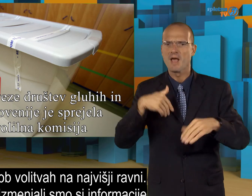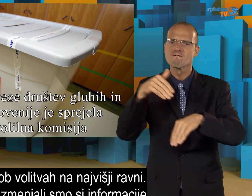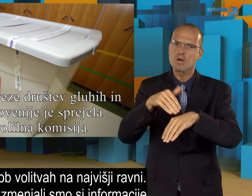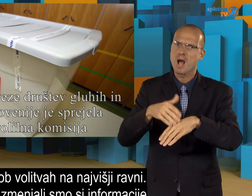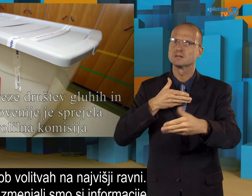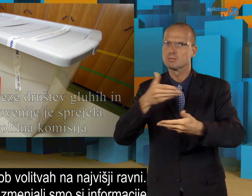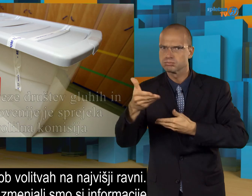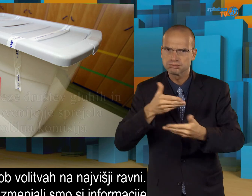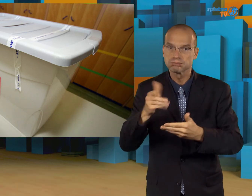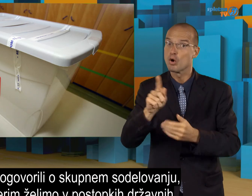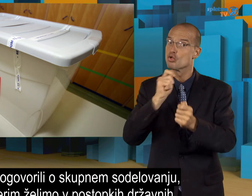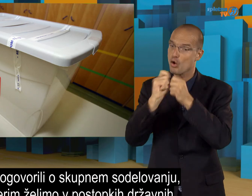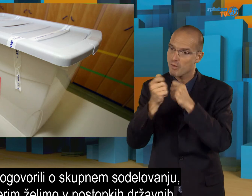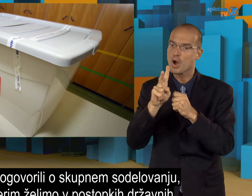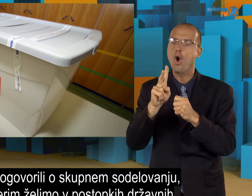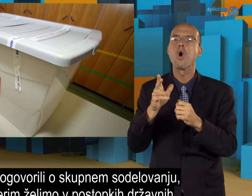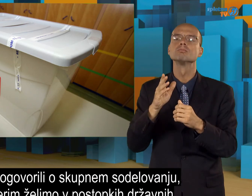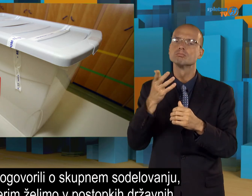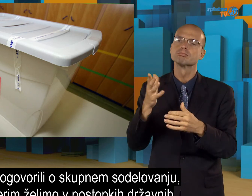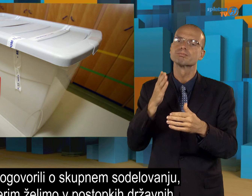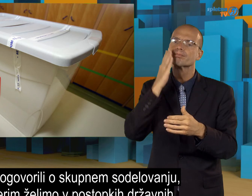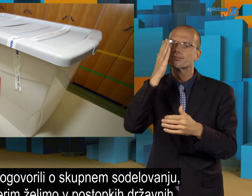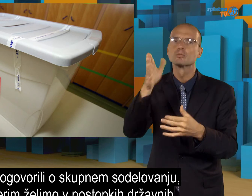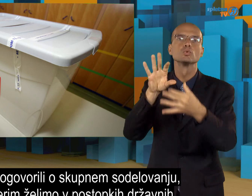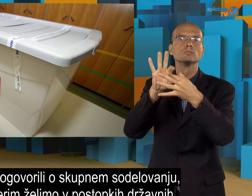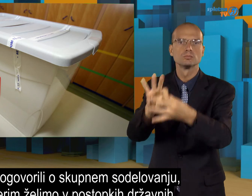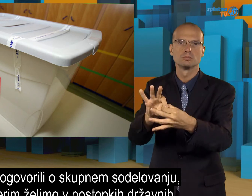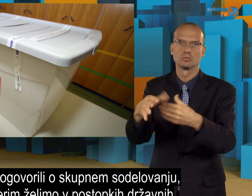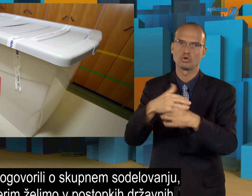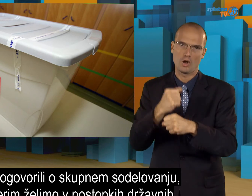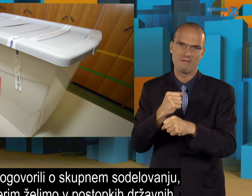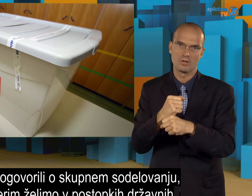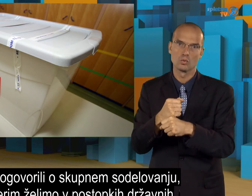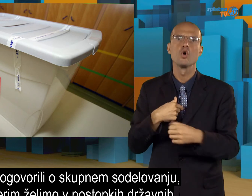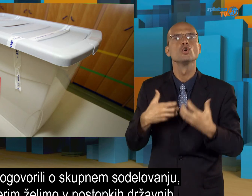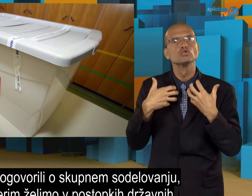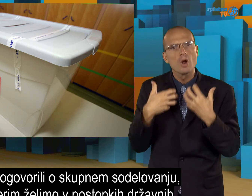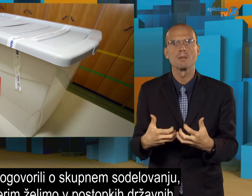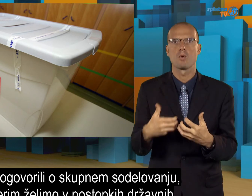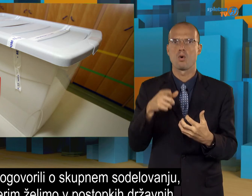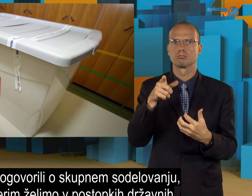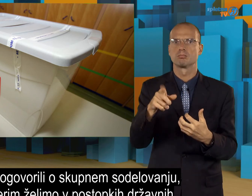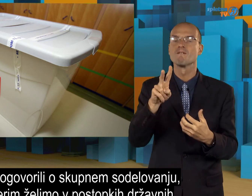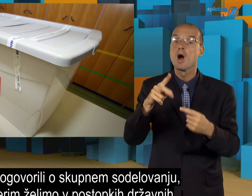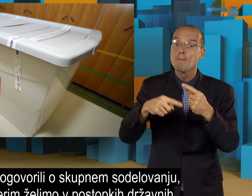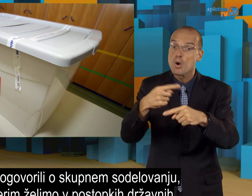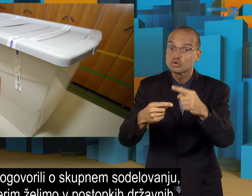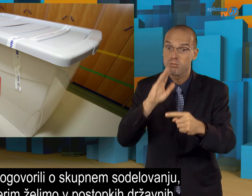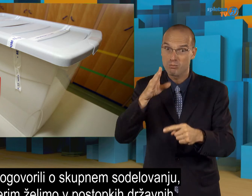Izmenjali smo si informacije in se dogovorili o skupnem sodelovanju, s katerim želimo v postopkih državnih volitev vsem gluhim